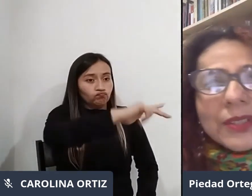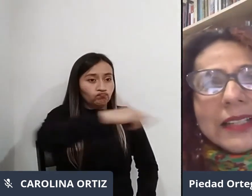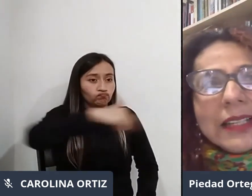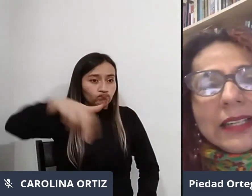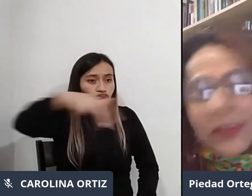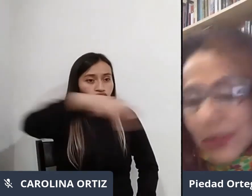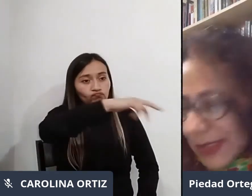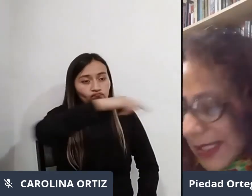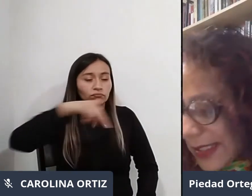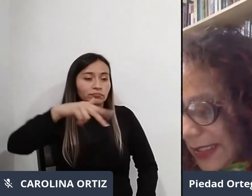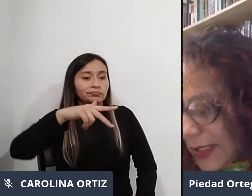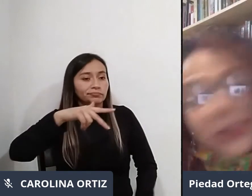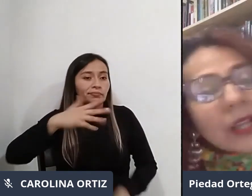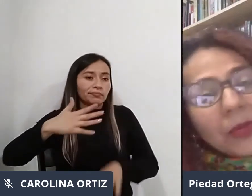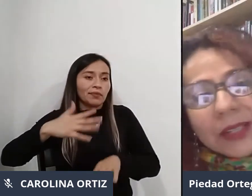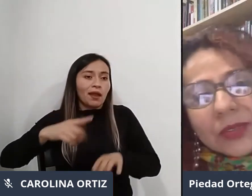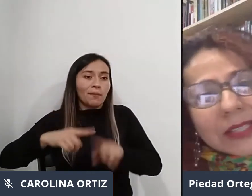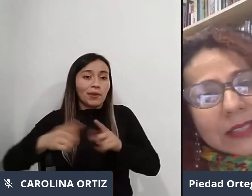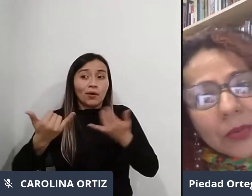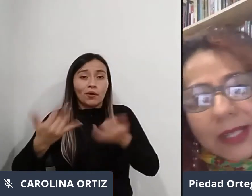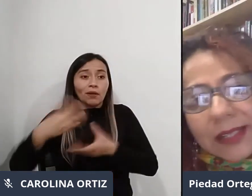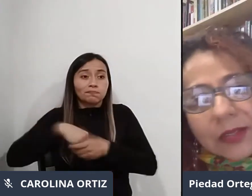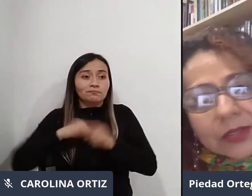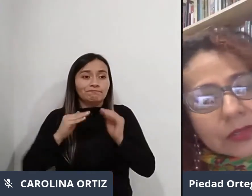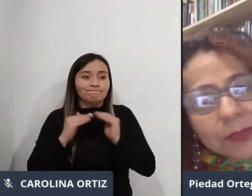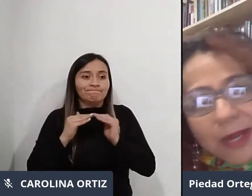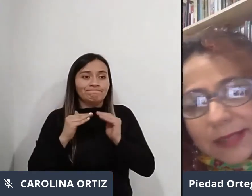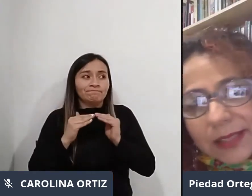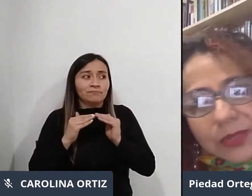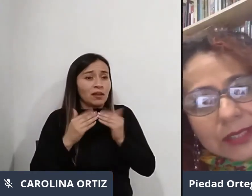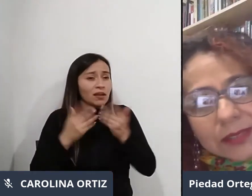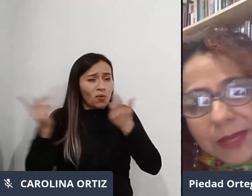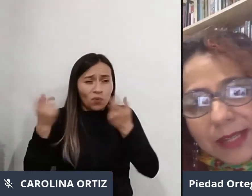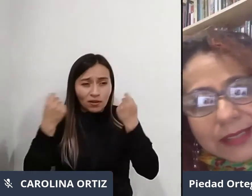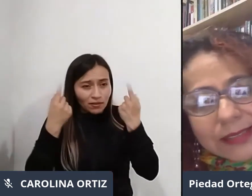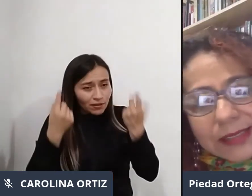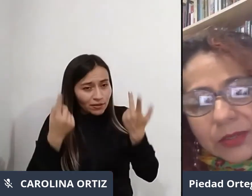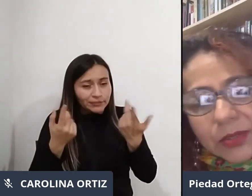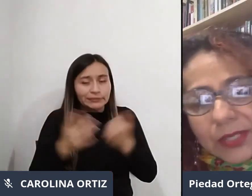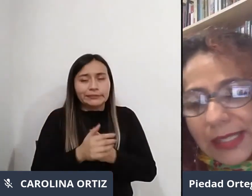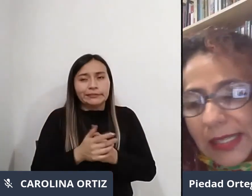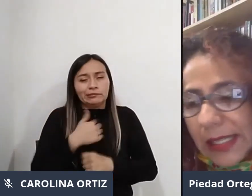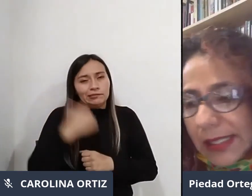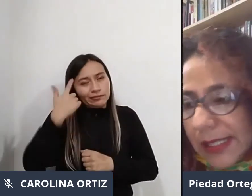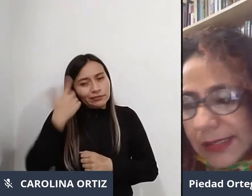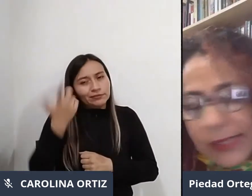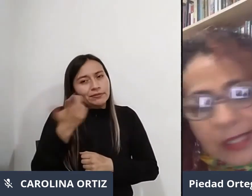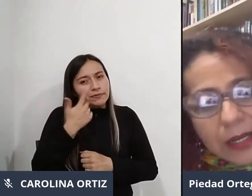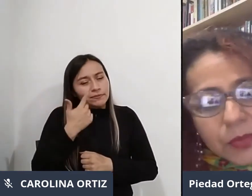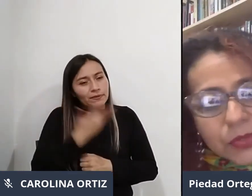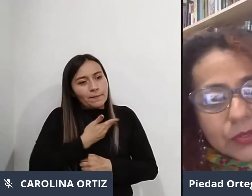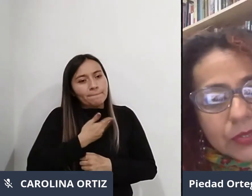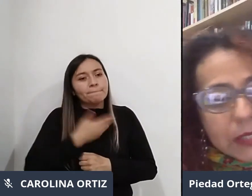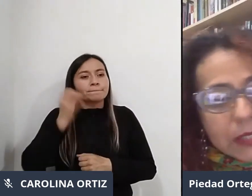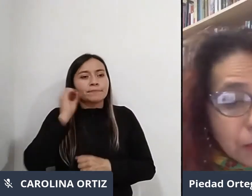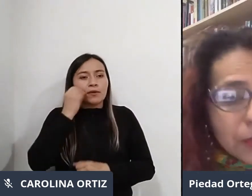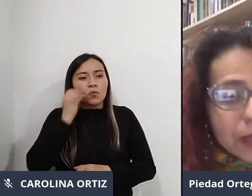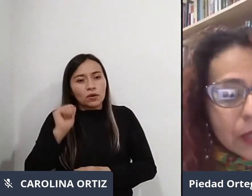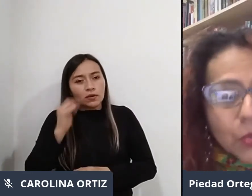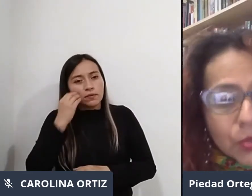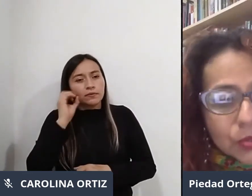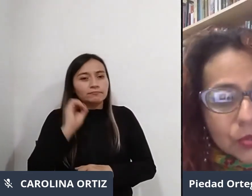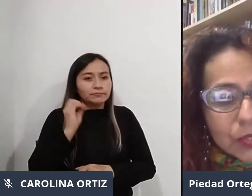¿no? Entonces, los abuelos, las abuelas, nuestros padres, nuestras madres, ¿sí? Yo creo que quienes tengamos y tenemos